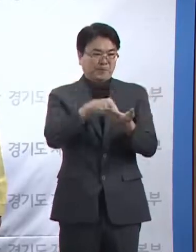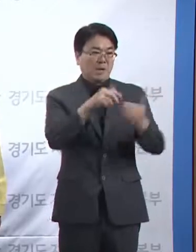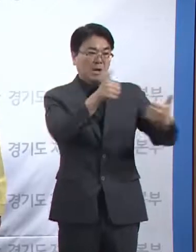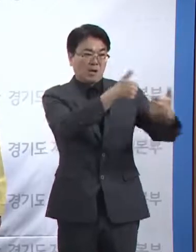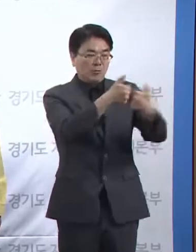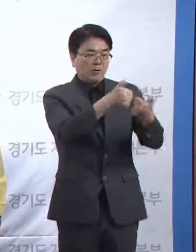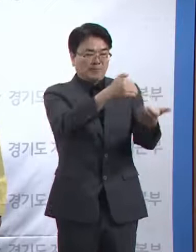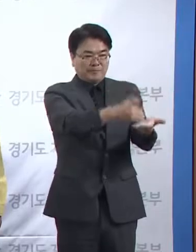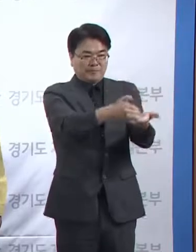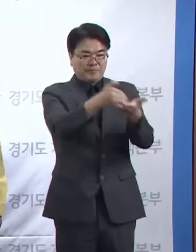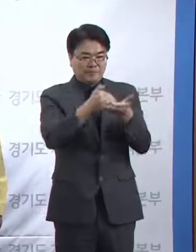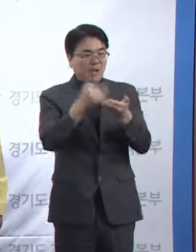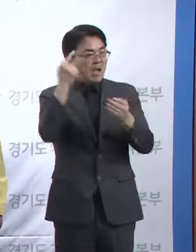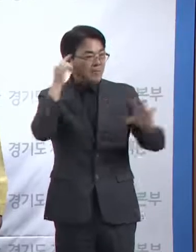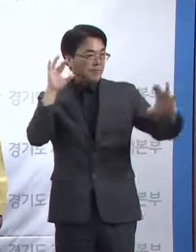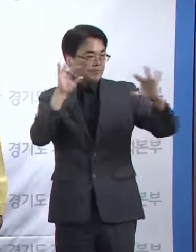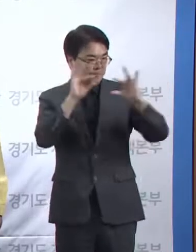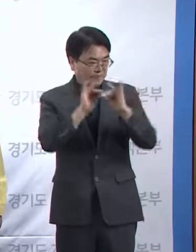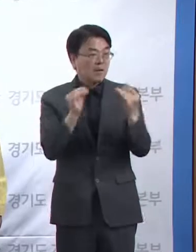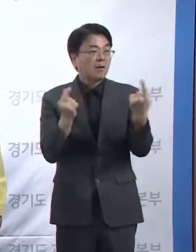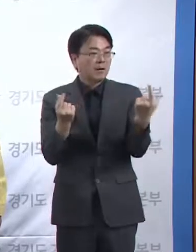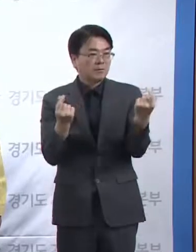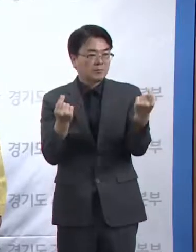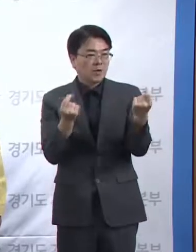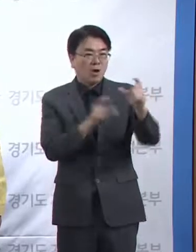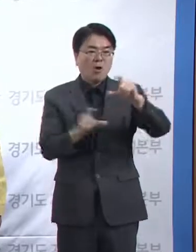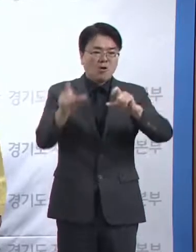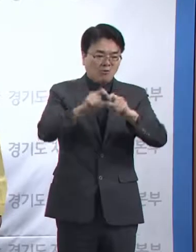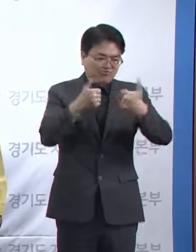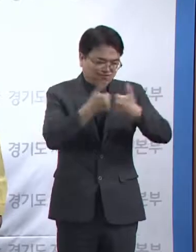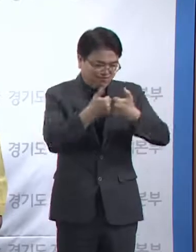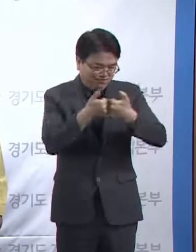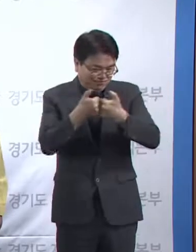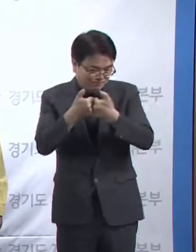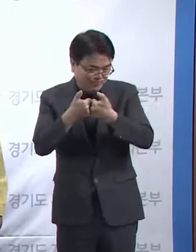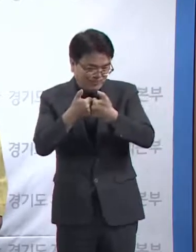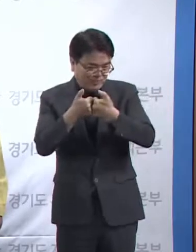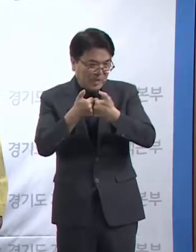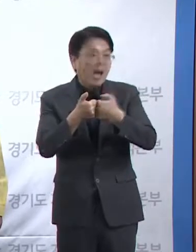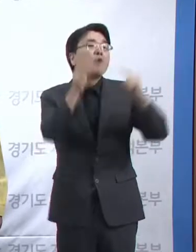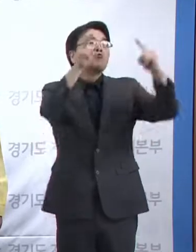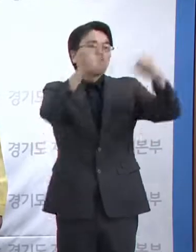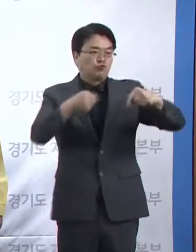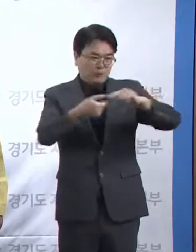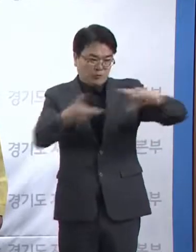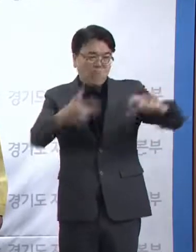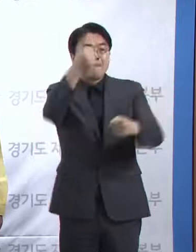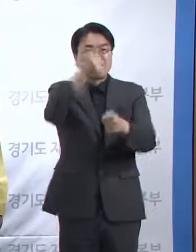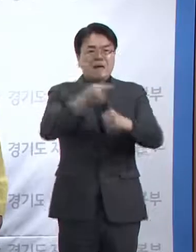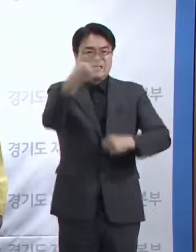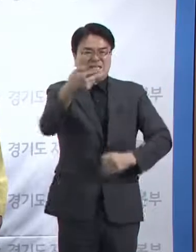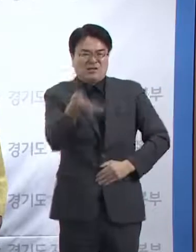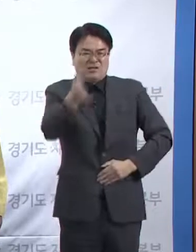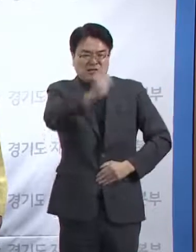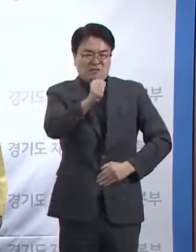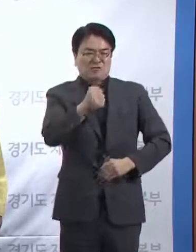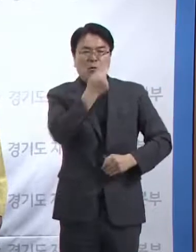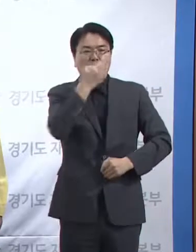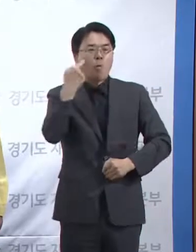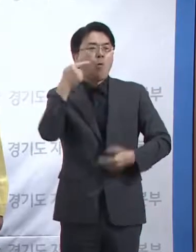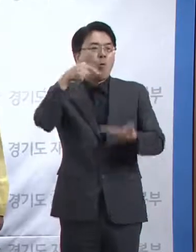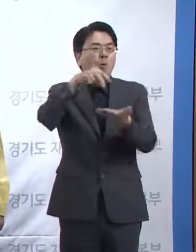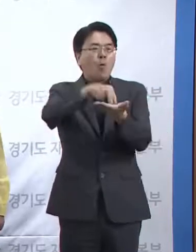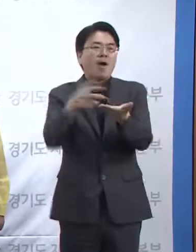수용하고 또 추가적 협의를 통해서 사업비를 2배 규모인 1천억 원으로 확대하게